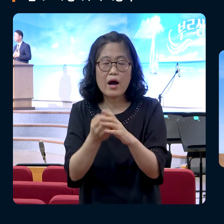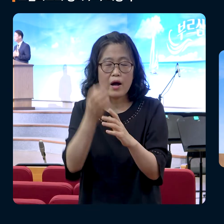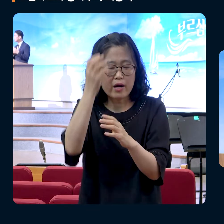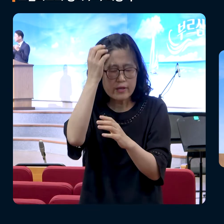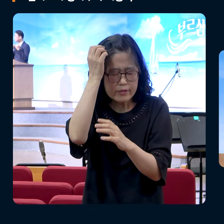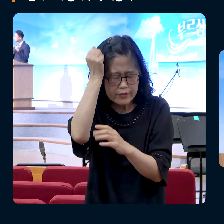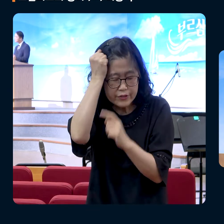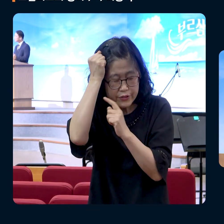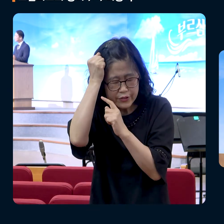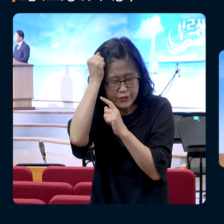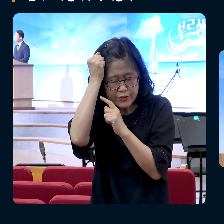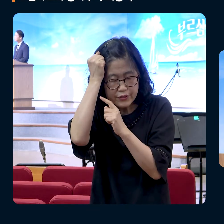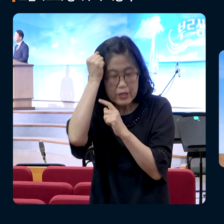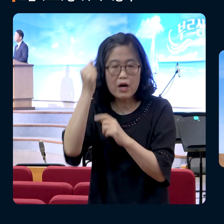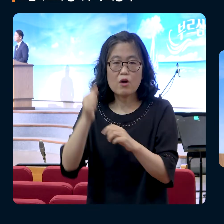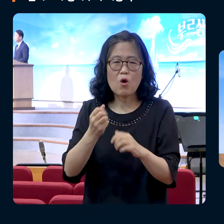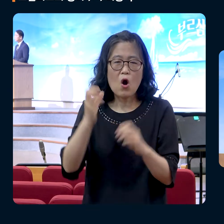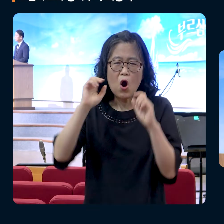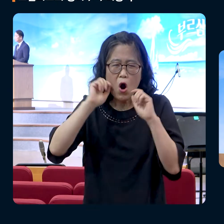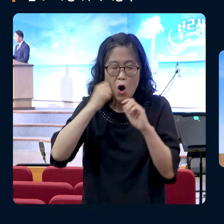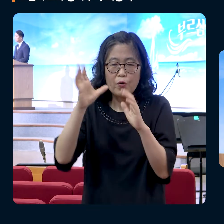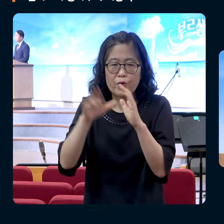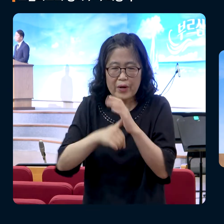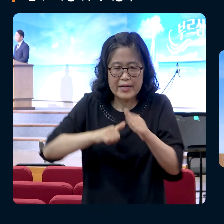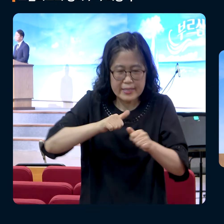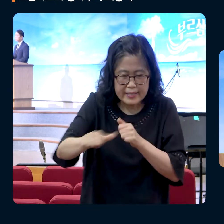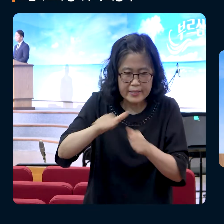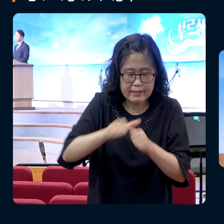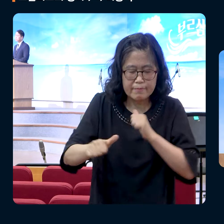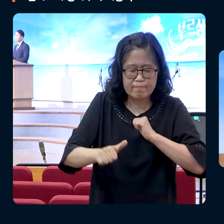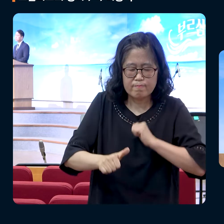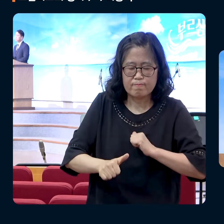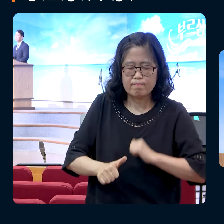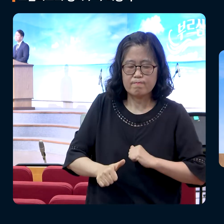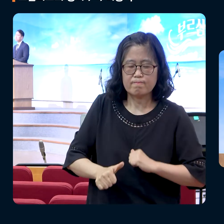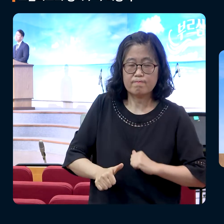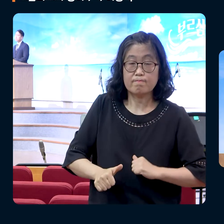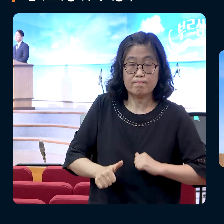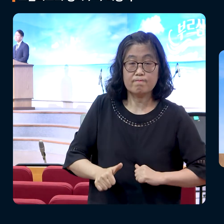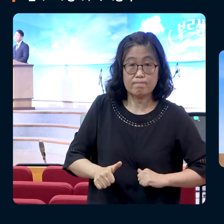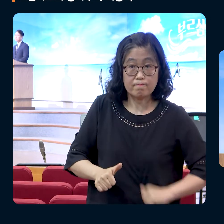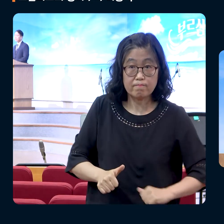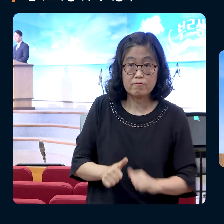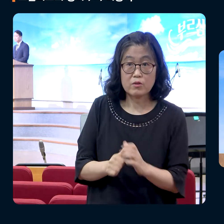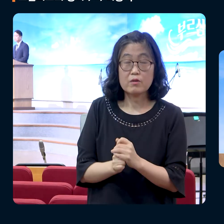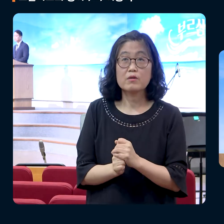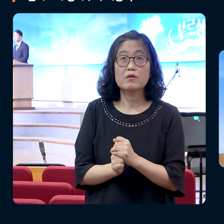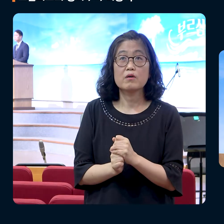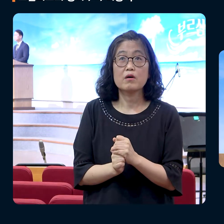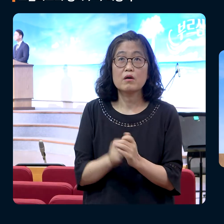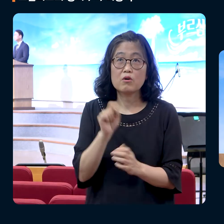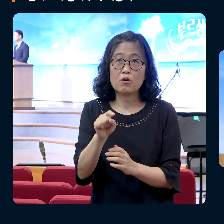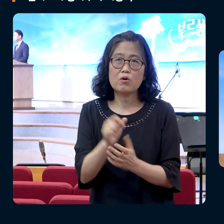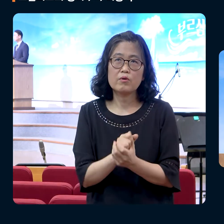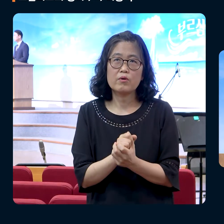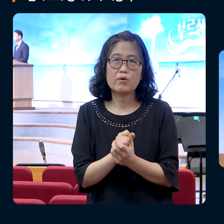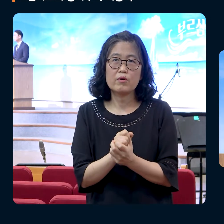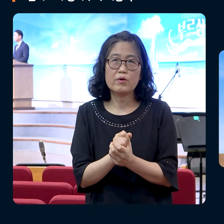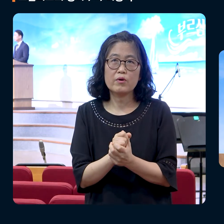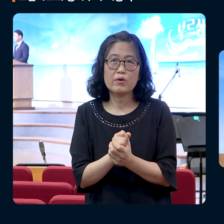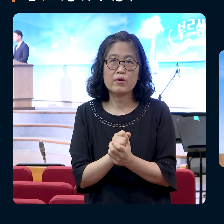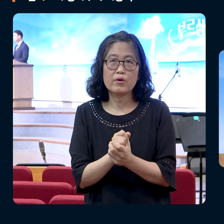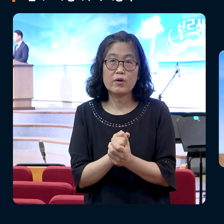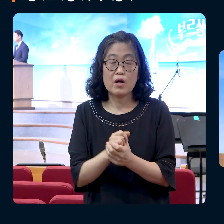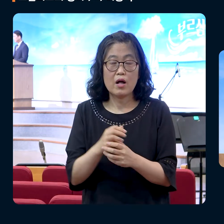마음에 담고 이 시간들을 이겨나가야 되겠다라고 요셉이 그 시간들을 이겨나갔다라는 그런 식의